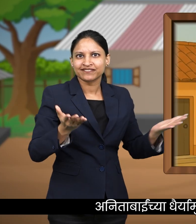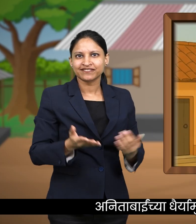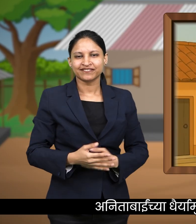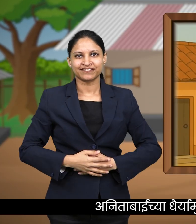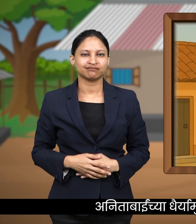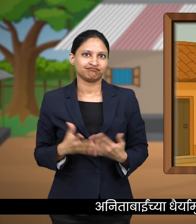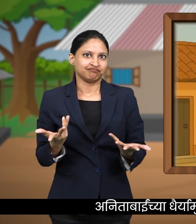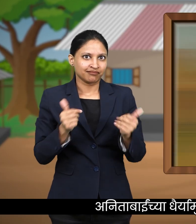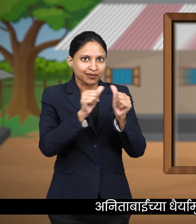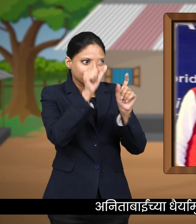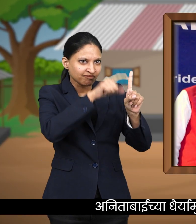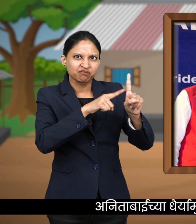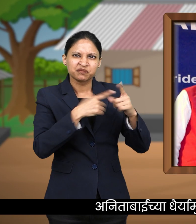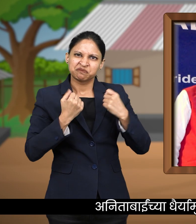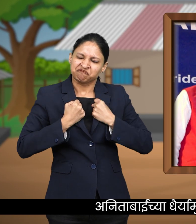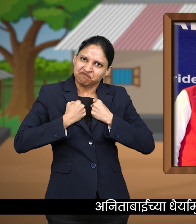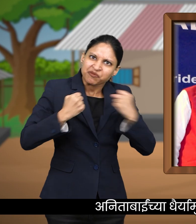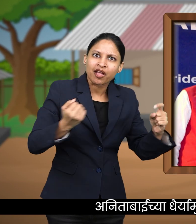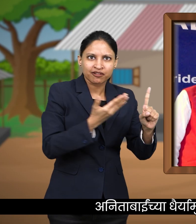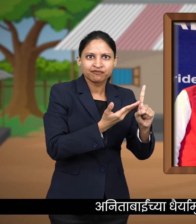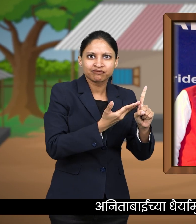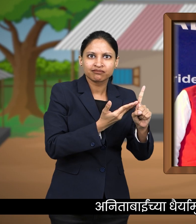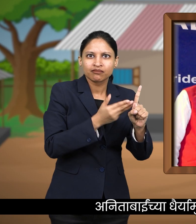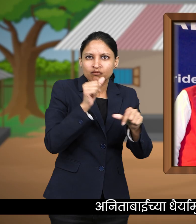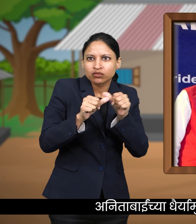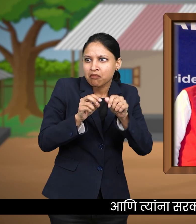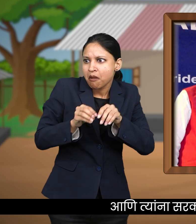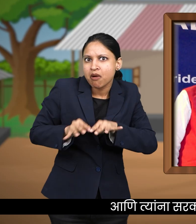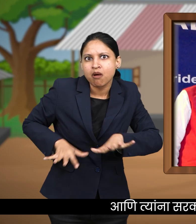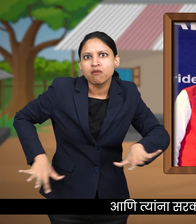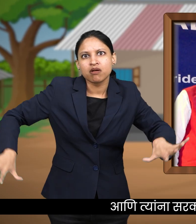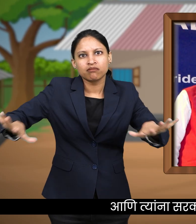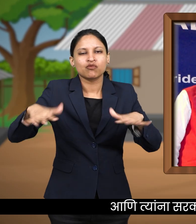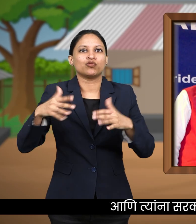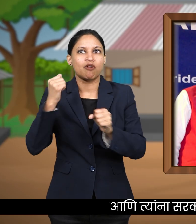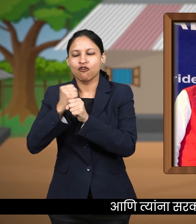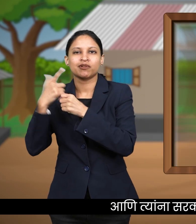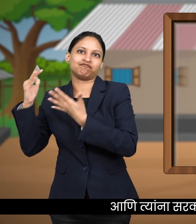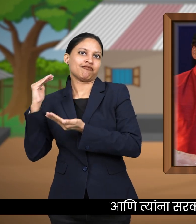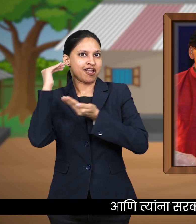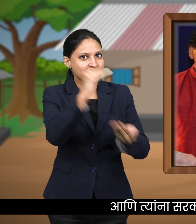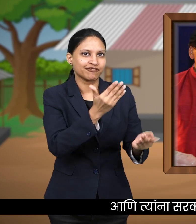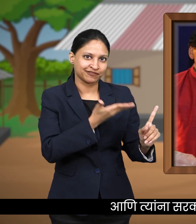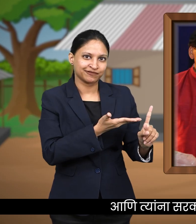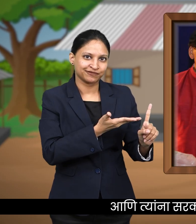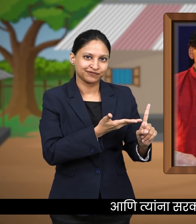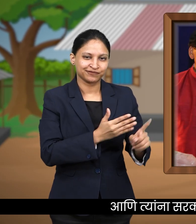अनिताबाईंच्या धैर्यामुळे त्या प्रगतीचे प्रतीक बनल्या आणि त्यांना सरकारकडून पुरस्कार